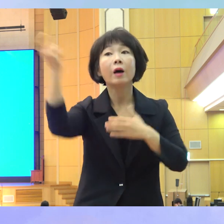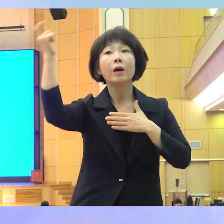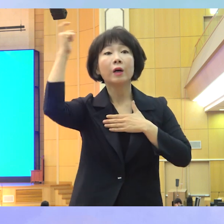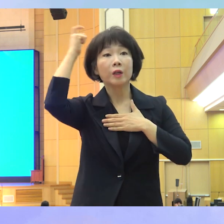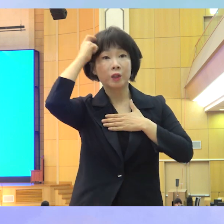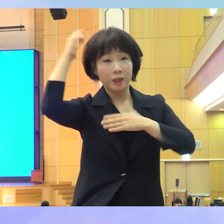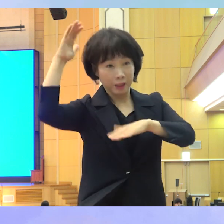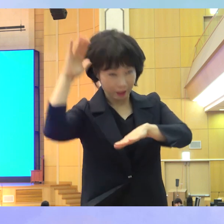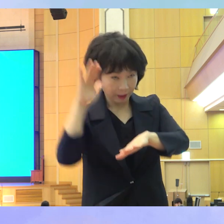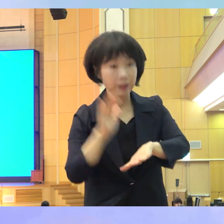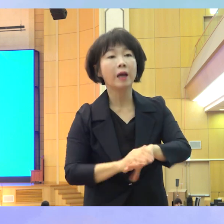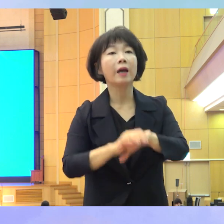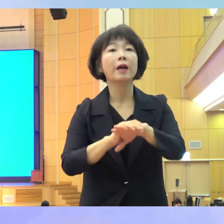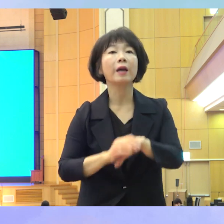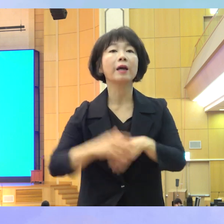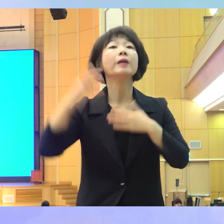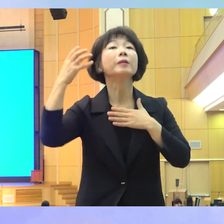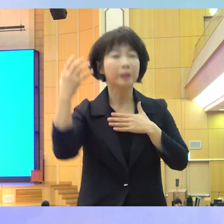의지하여